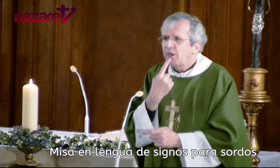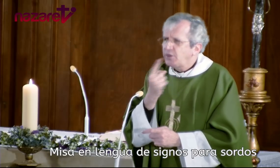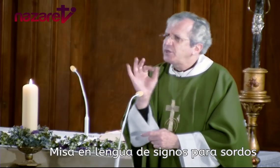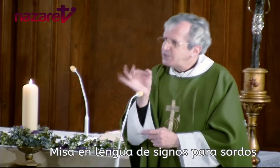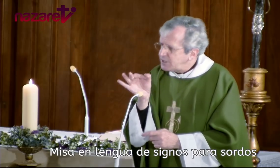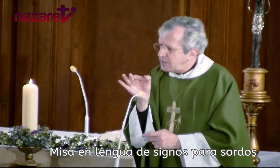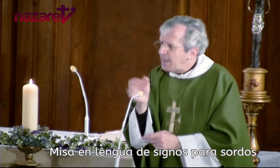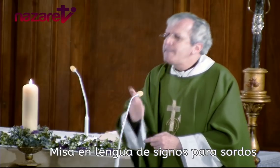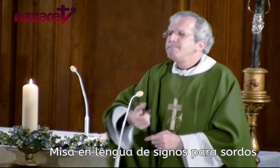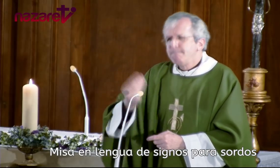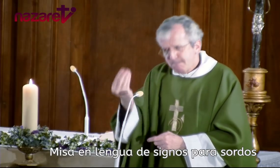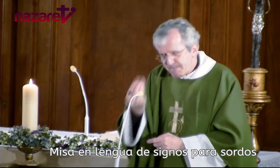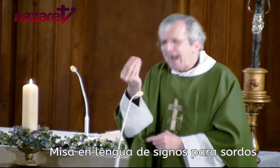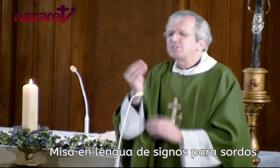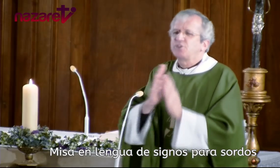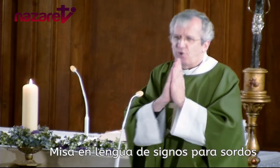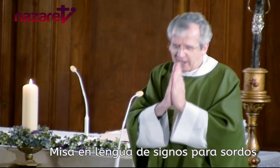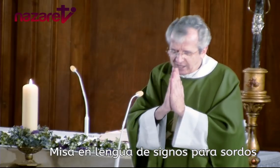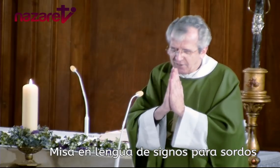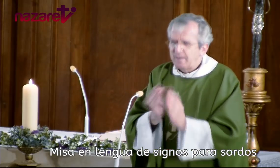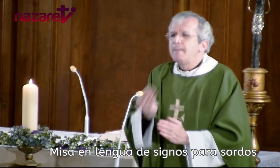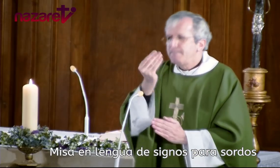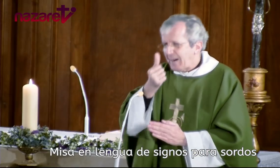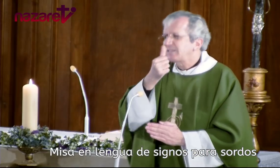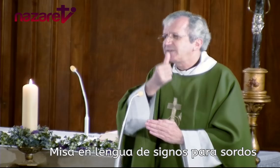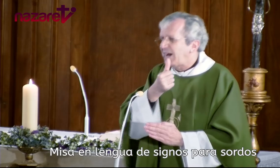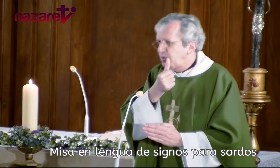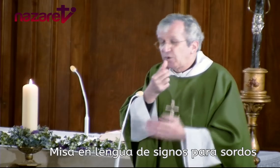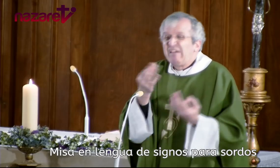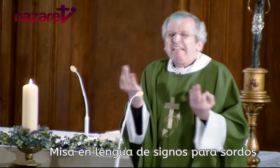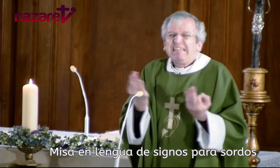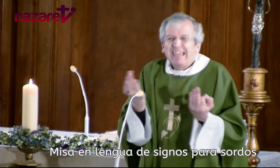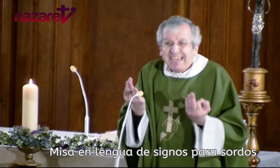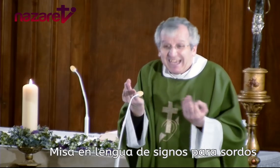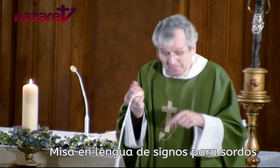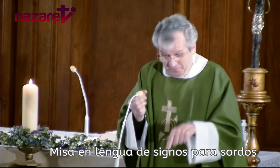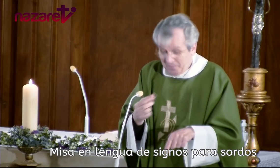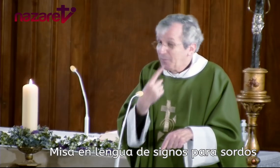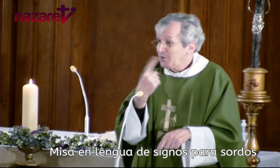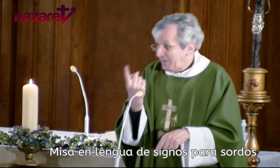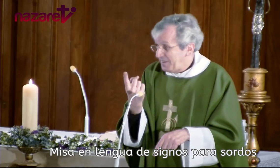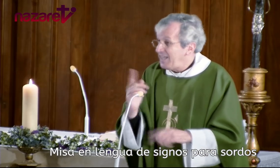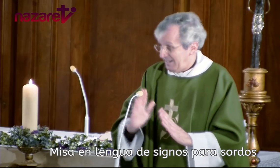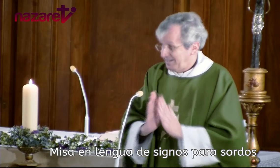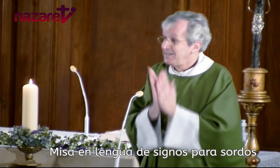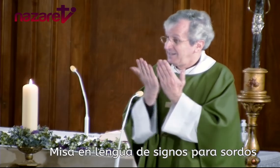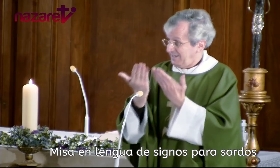diréis, sí, más oración, más ayuno. ¿De qué? Pues lo que decía